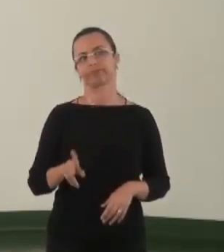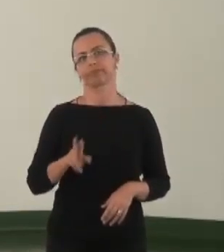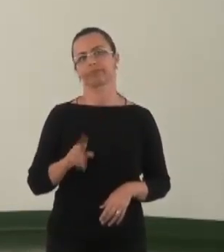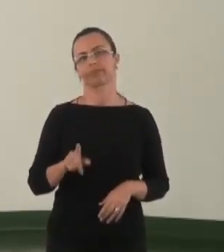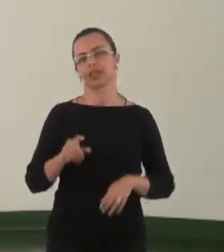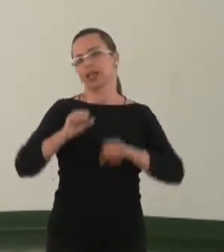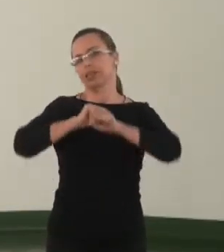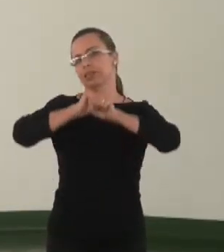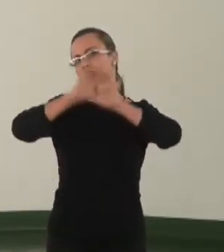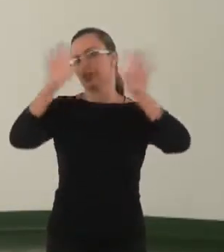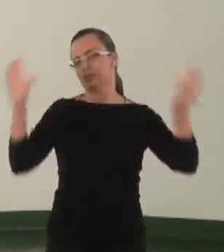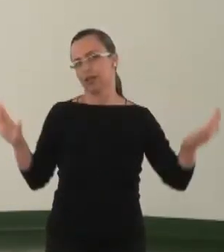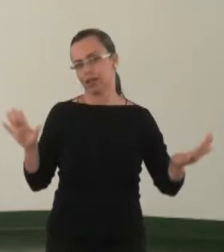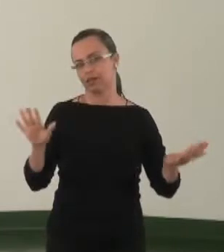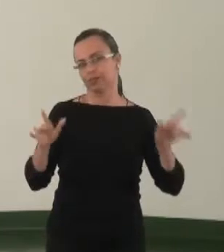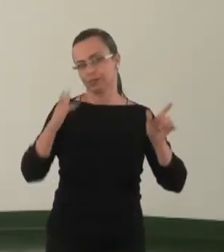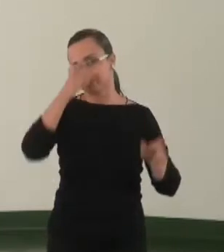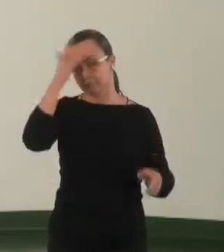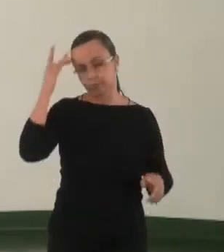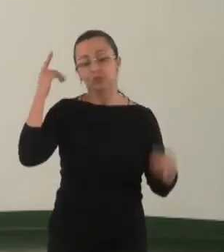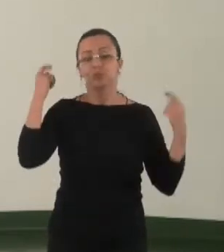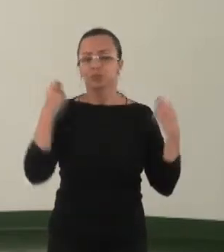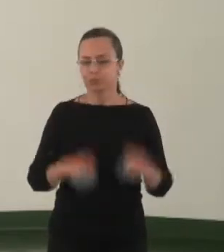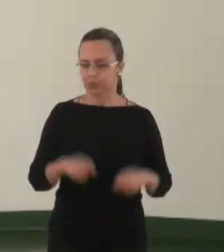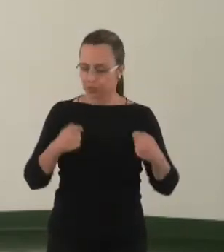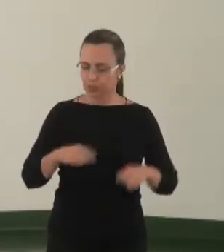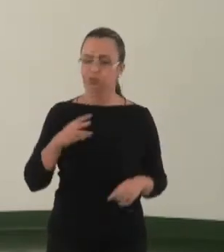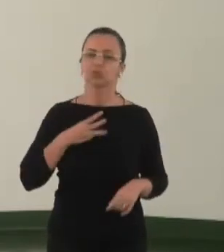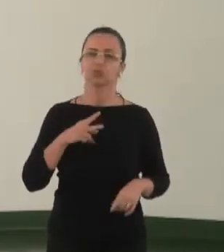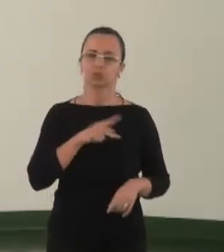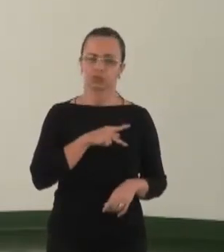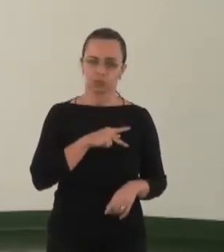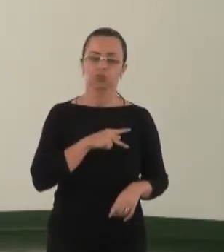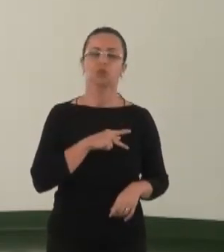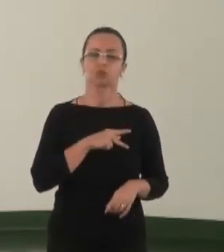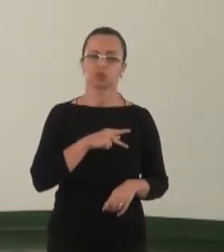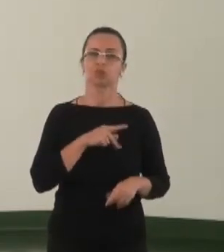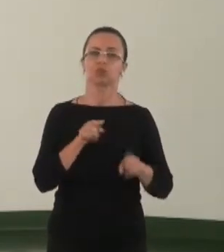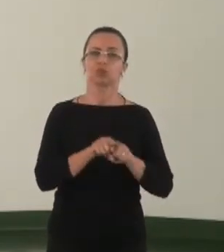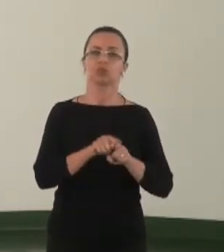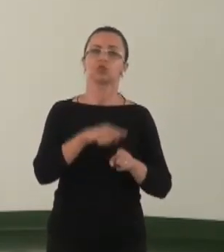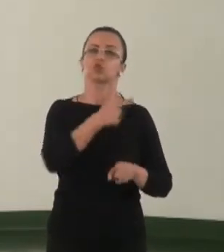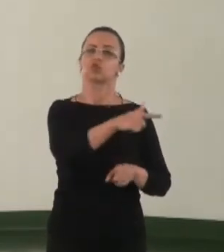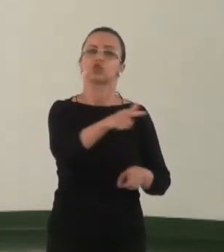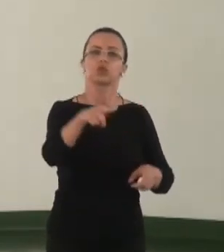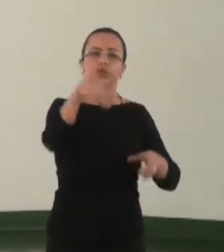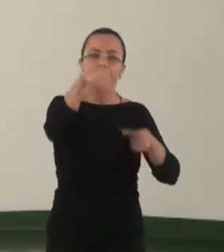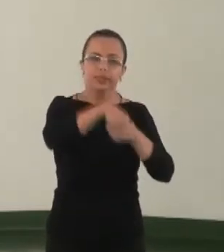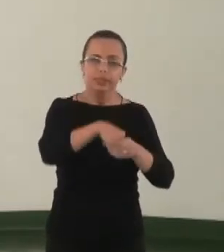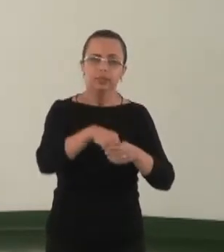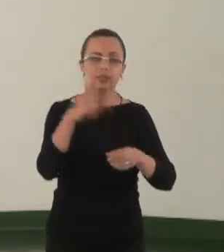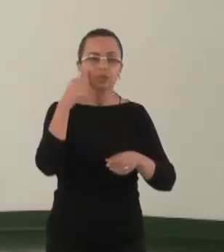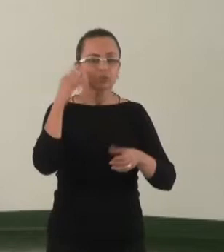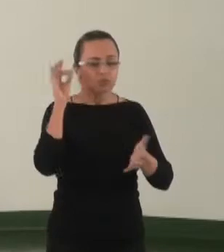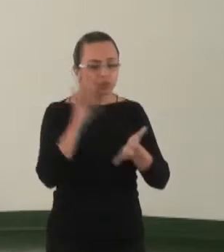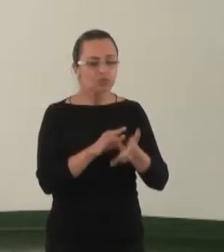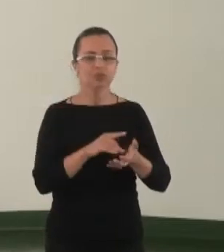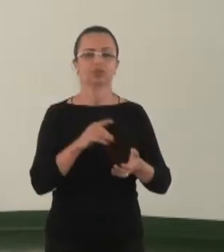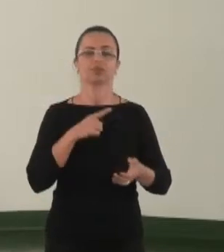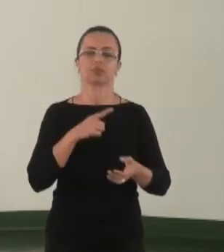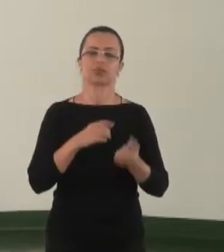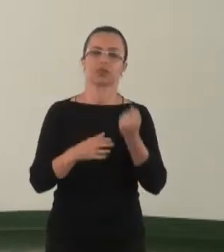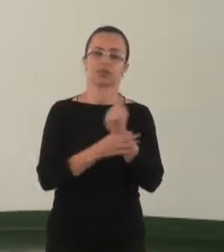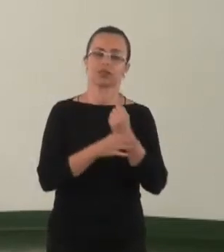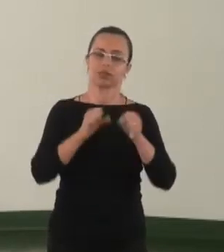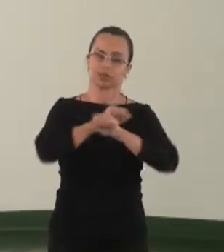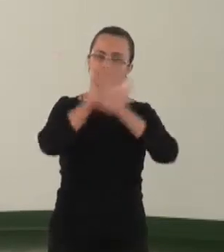não é a transparência em pessoa, então é necessária a atuação do Ministério Público, dos órgãos internos, para que se possa de fato garantir